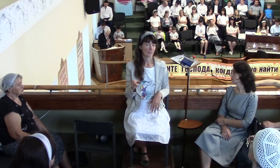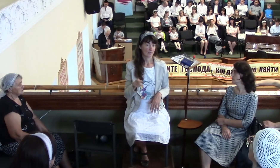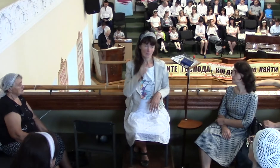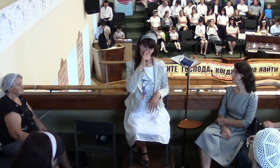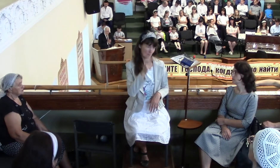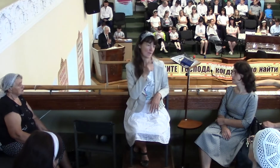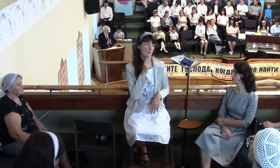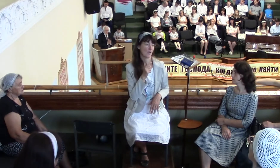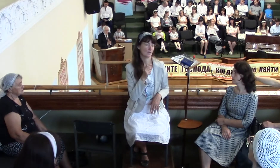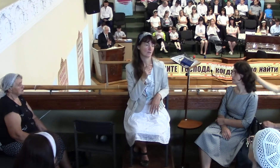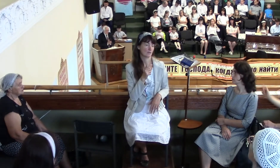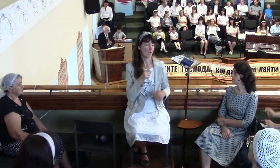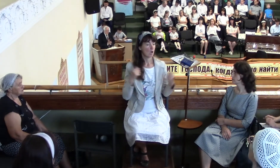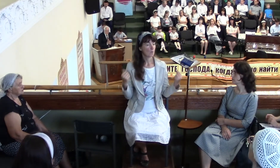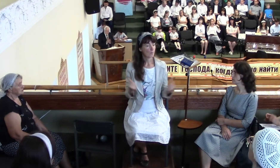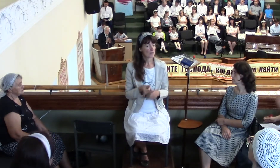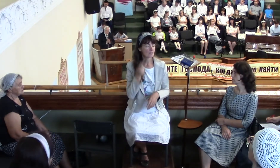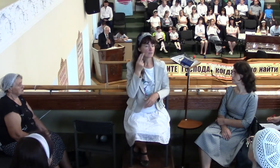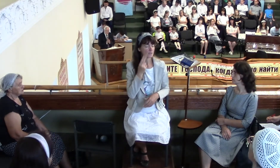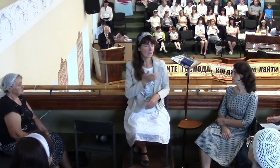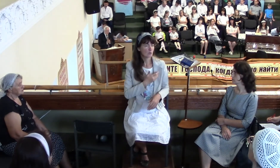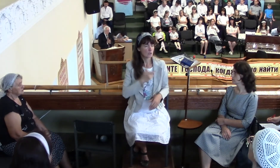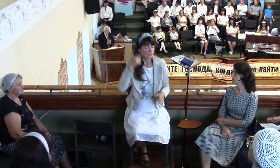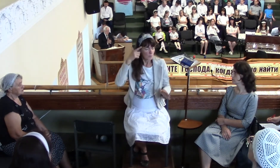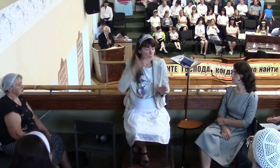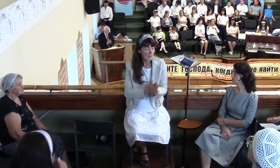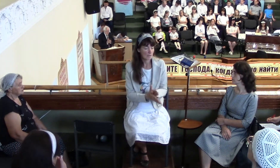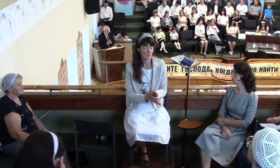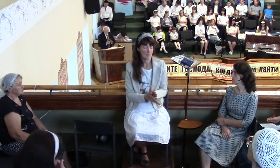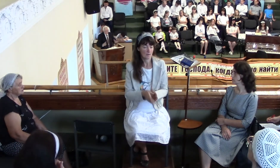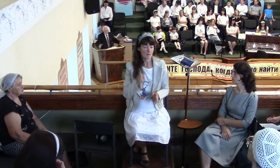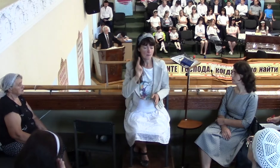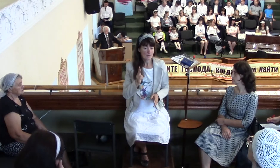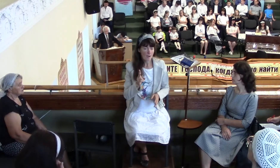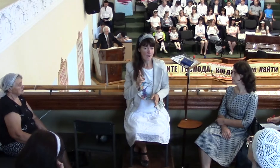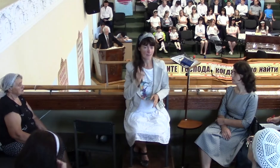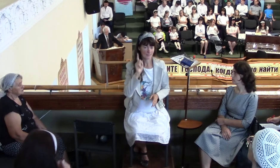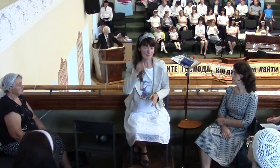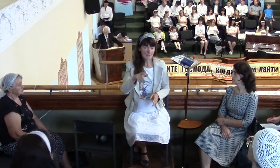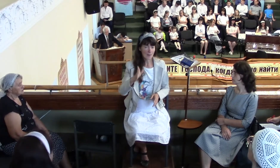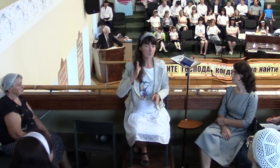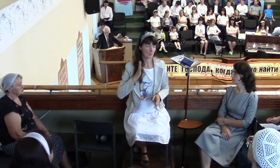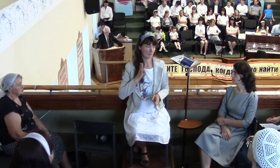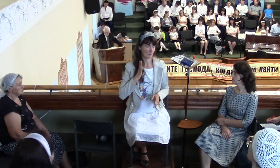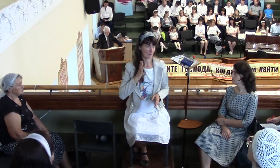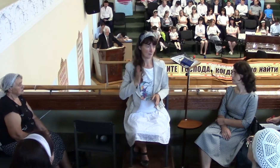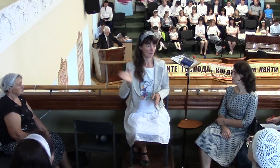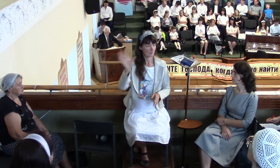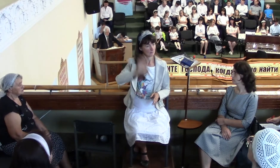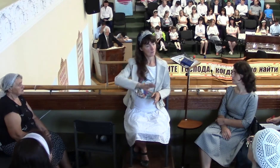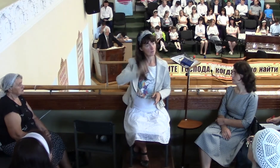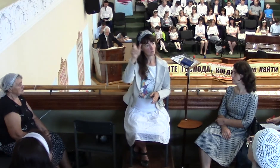и пытаюсь понять ту ситуацию, которая там происходила, мой разум не вмещает.